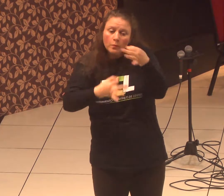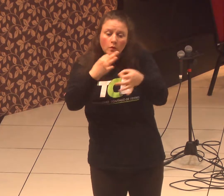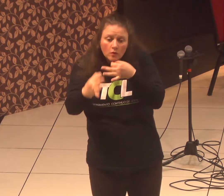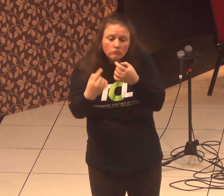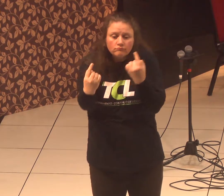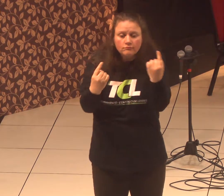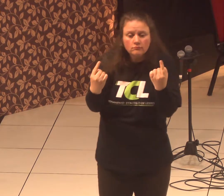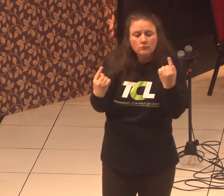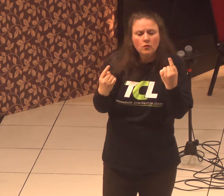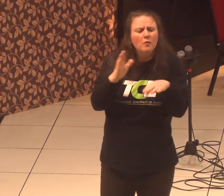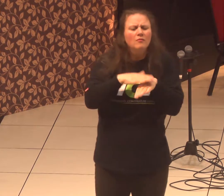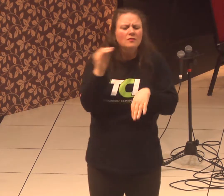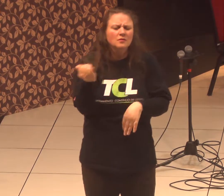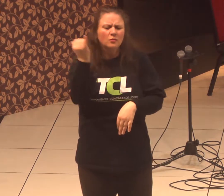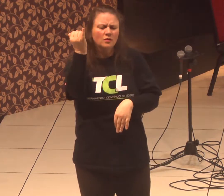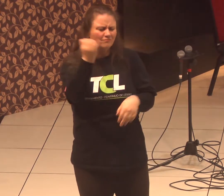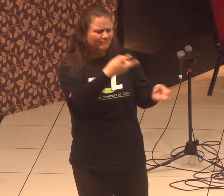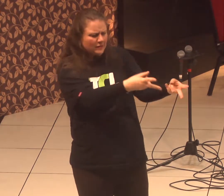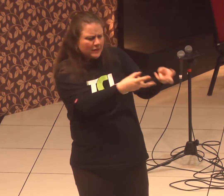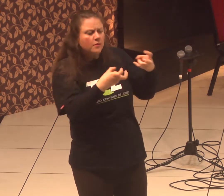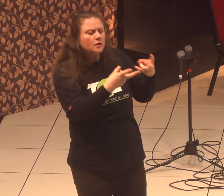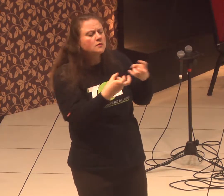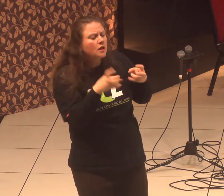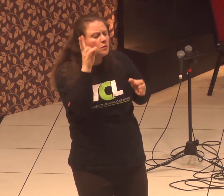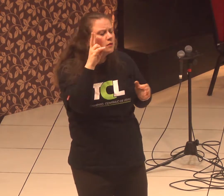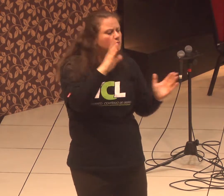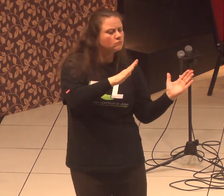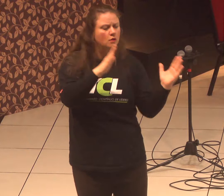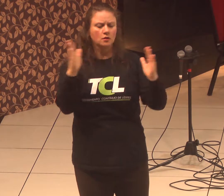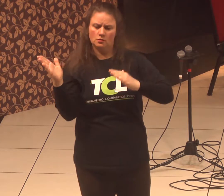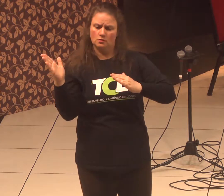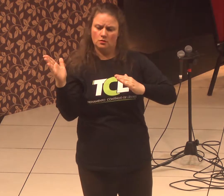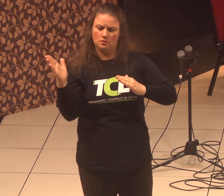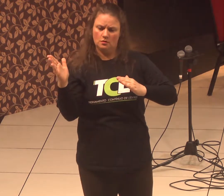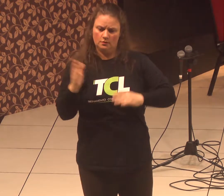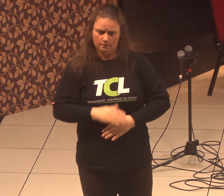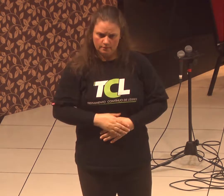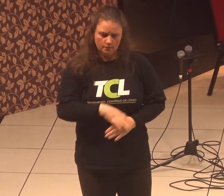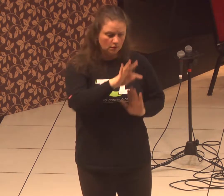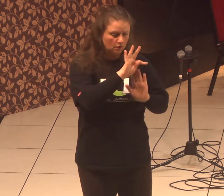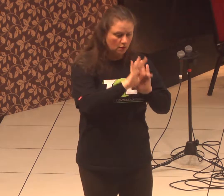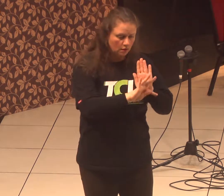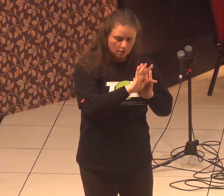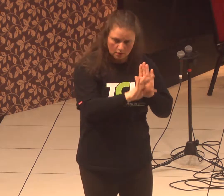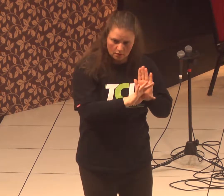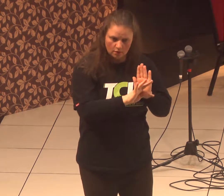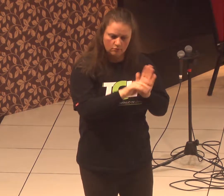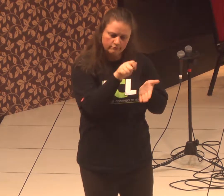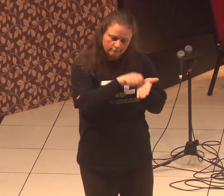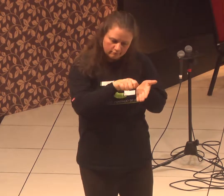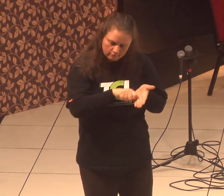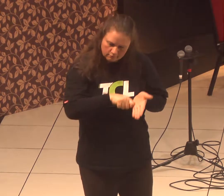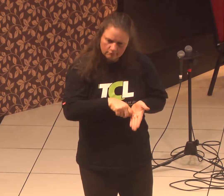enxerga? Não é o que eu enxergo, é o que você enxerga, certo? Nessa leitura desse texto, anota aí a sua resposta.